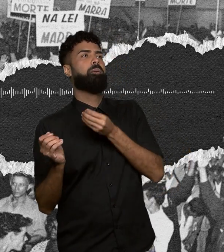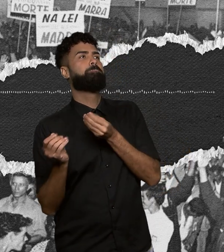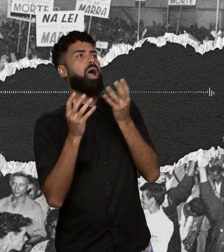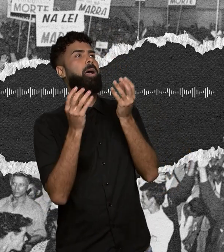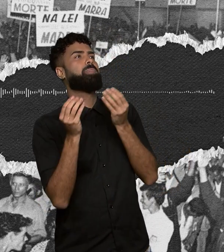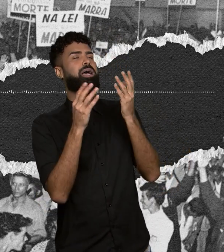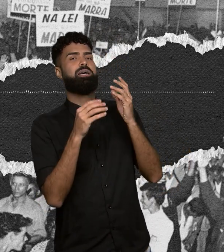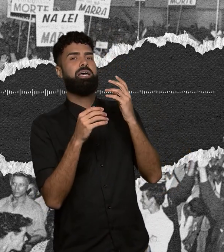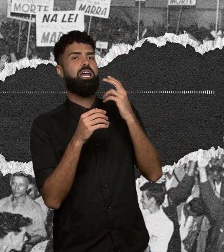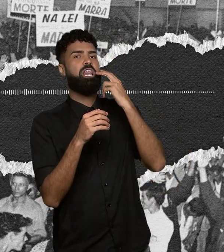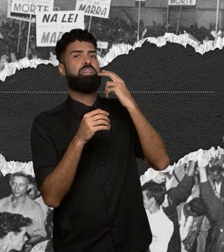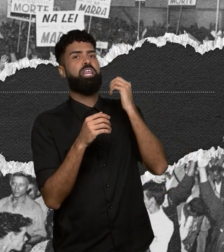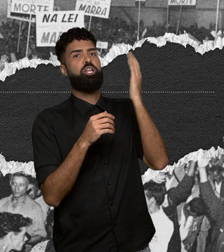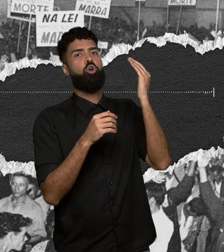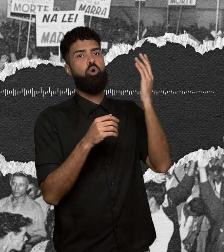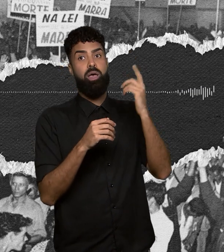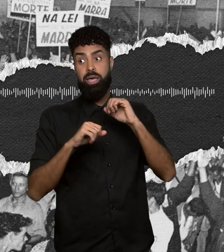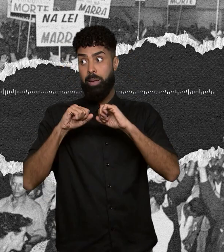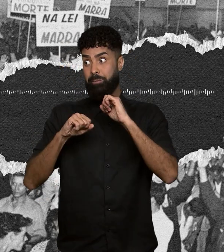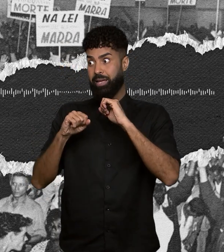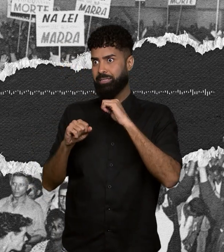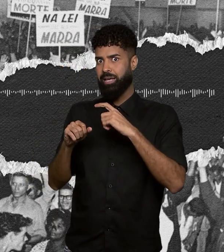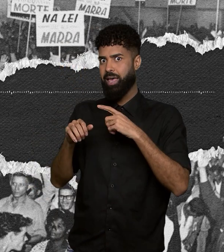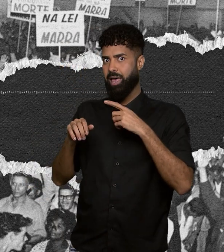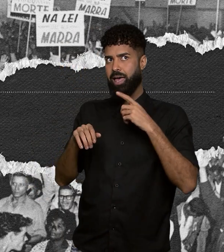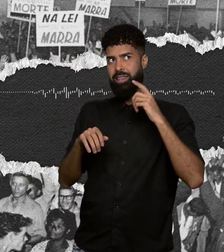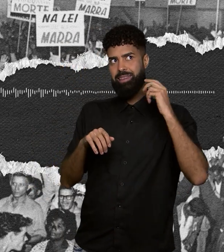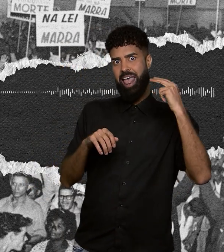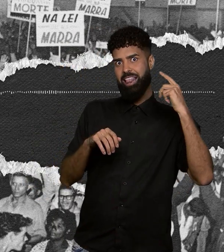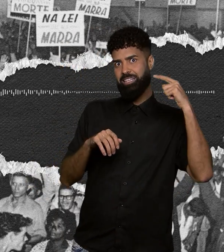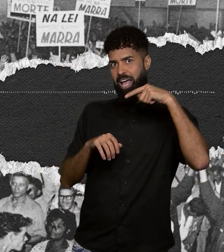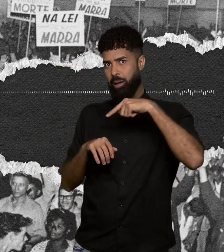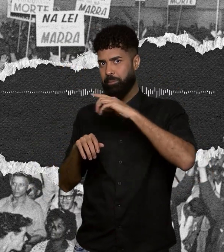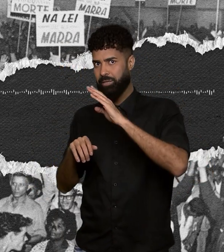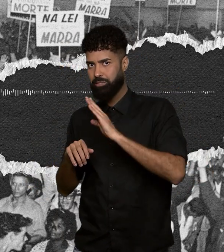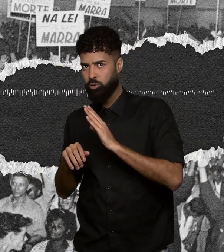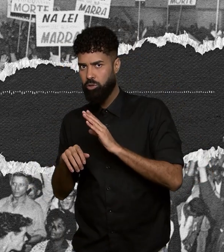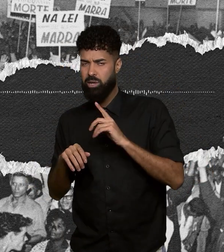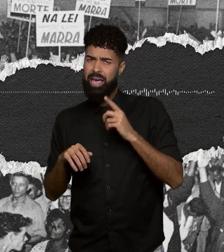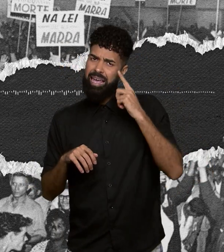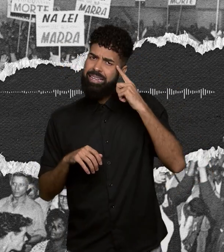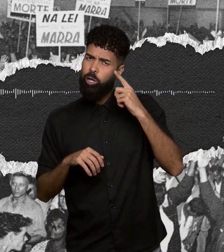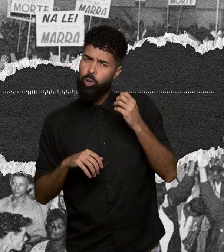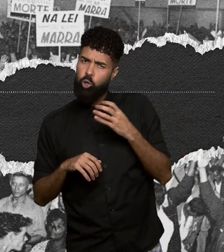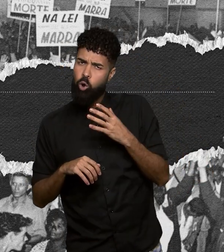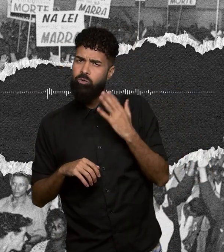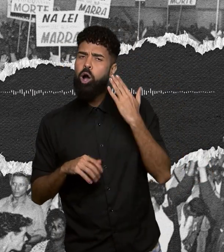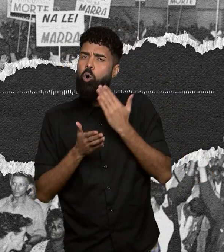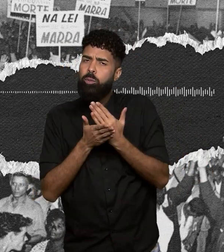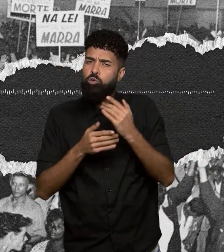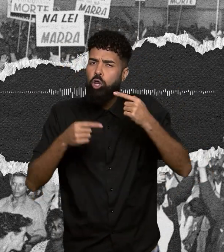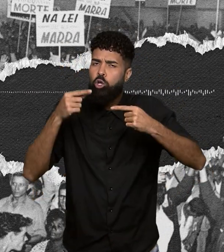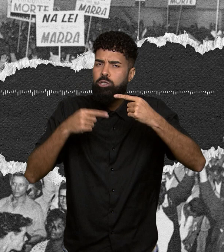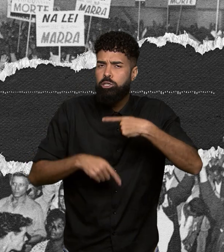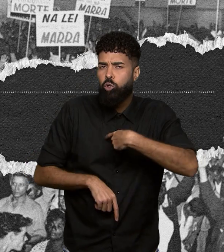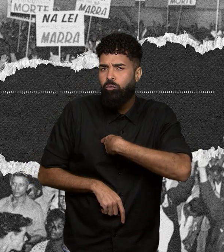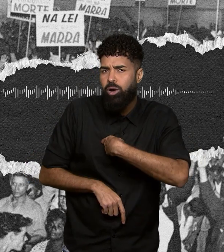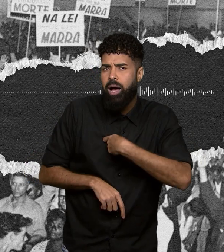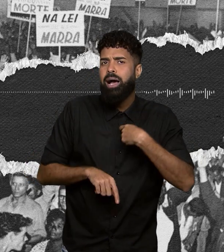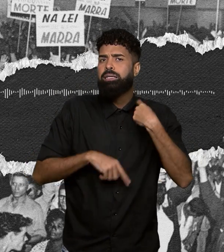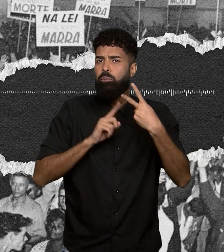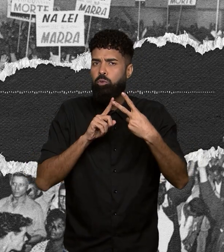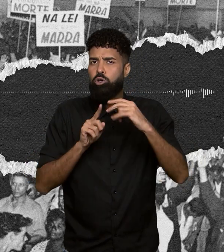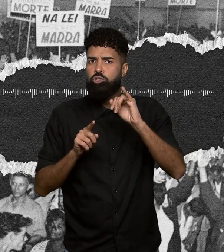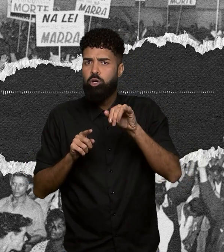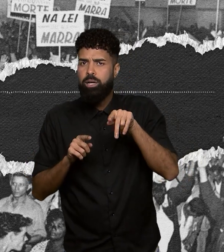internacionais instaladas no país a ideia não era nova começou a ser discutida no governo de Vargas atravessou os governos de